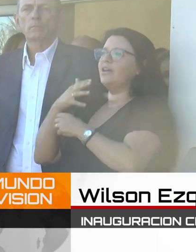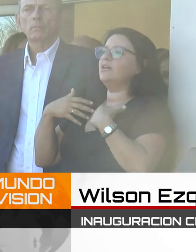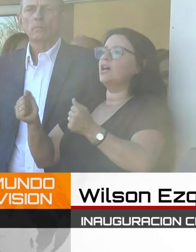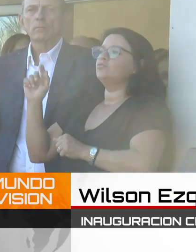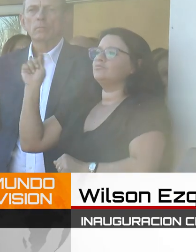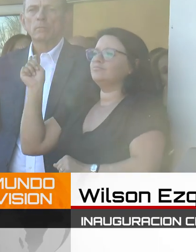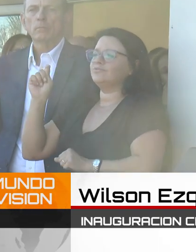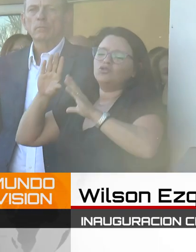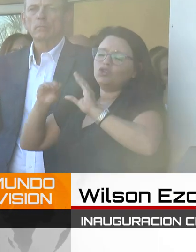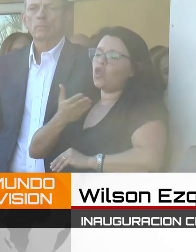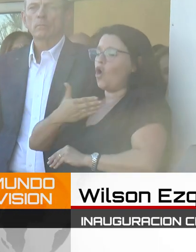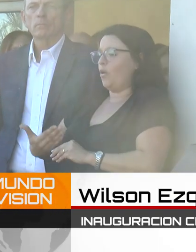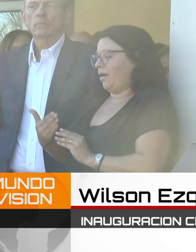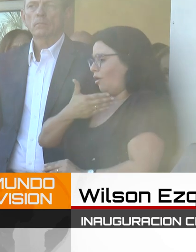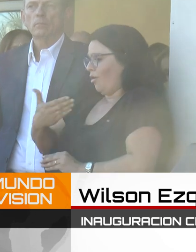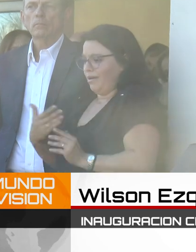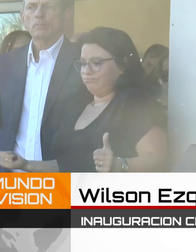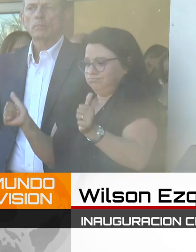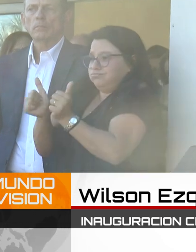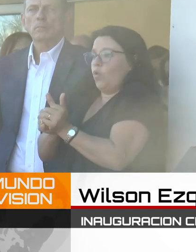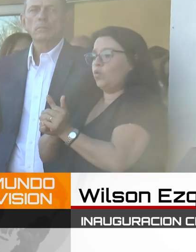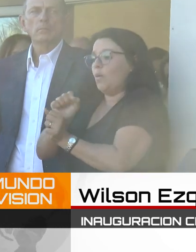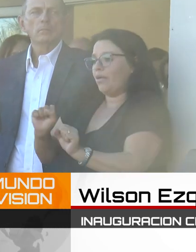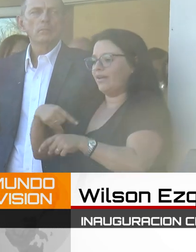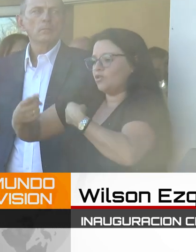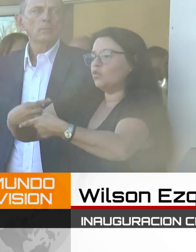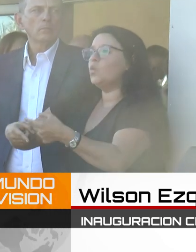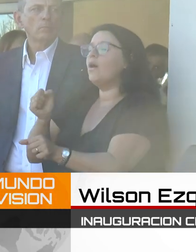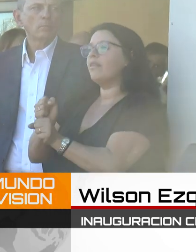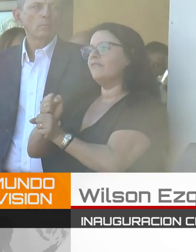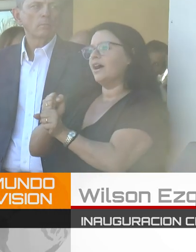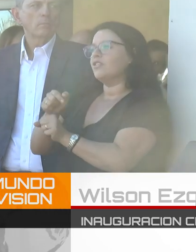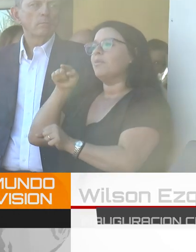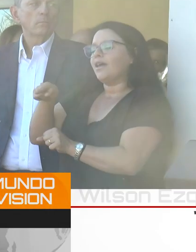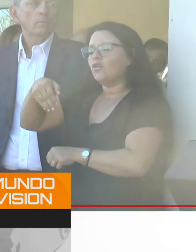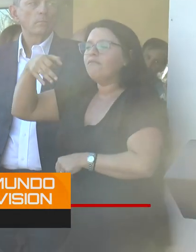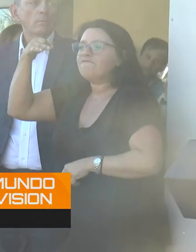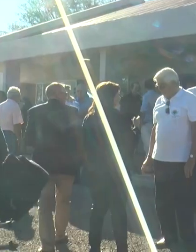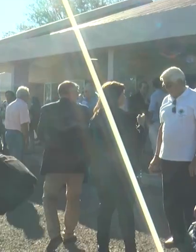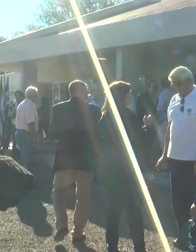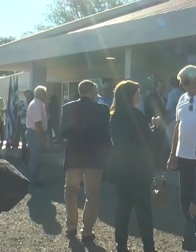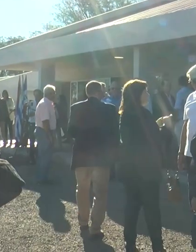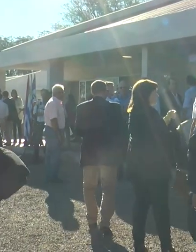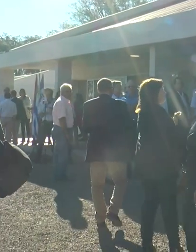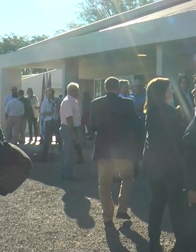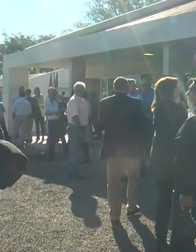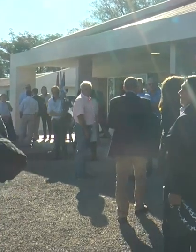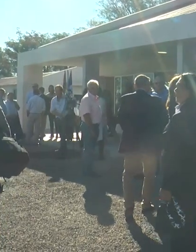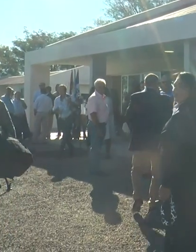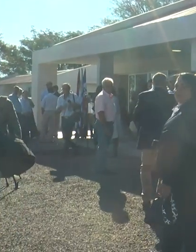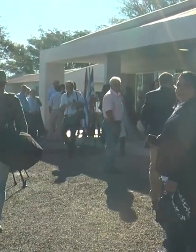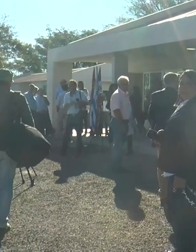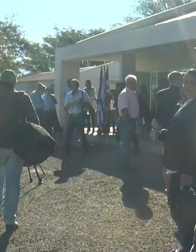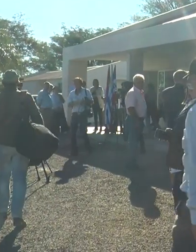Nacional y Gobierno Departamental estaremos juntos trabajando y luchando para que esto sea una realidad, para que realmente esto funcione, como decía